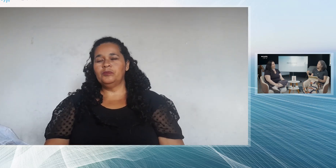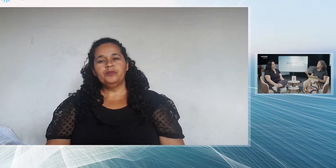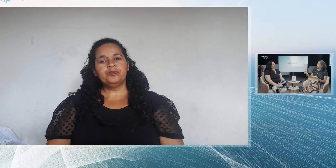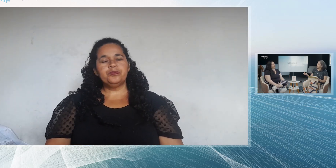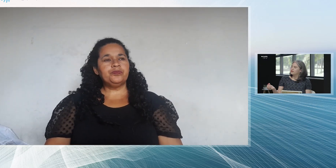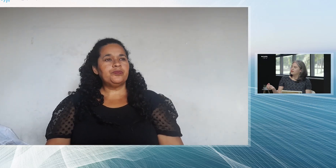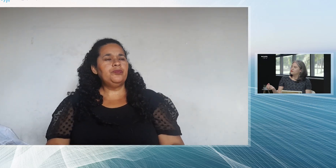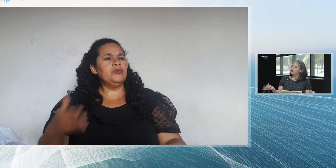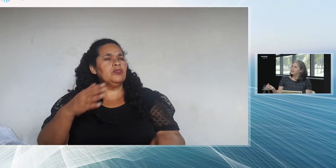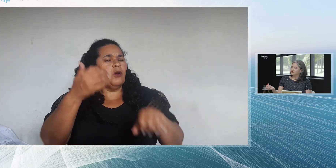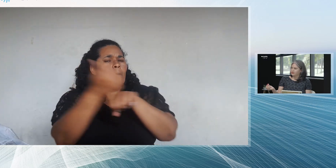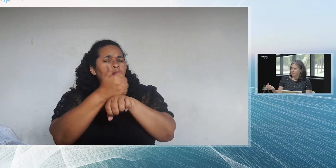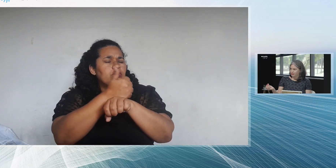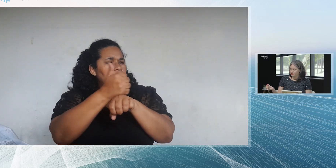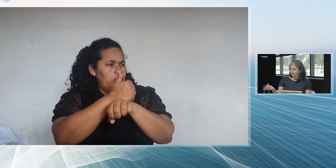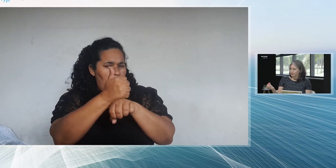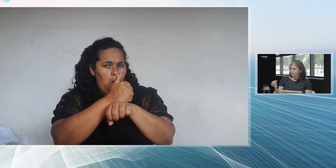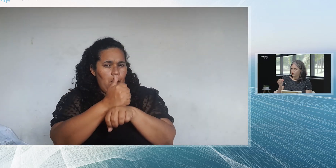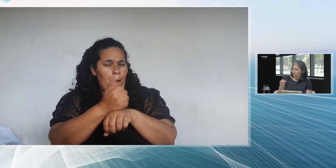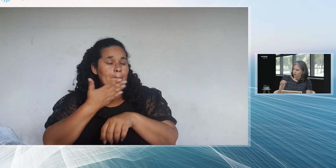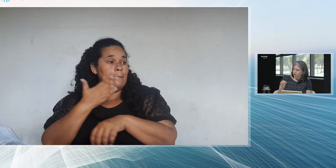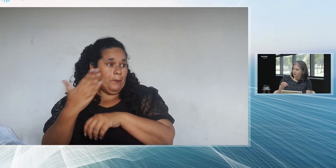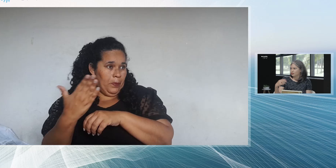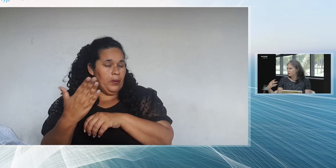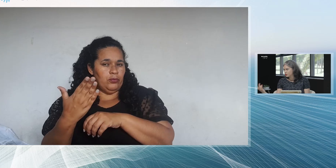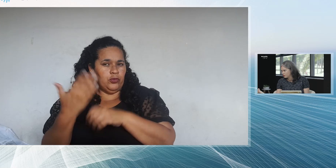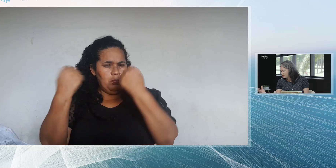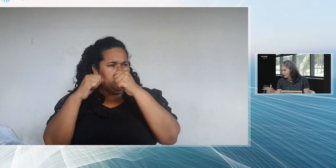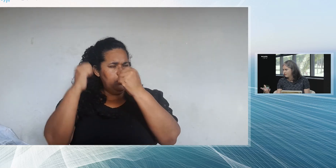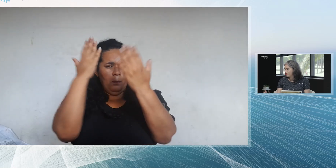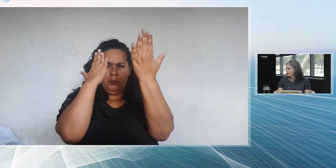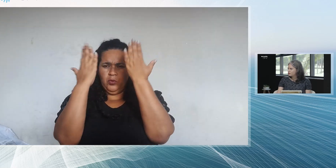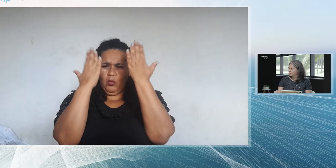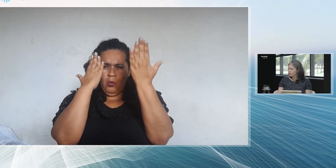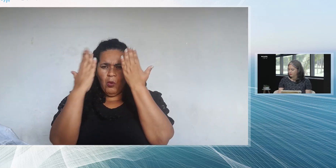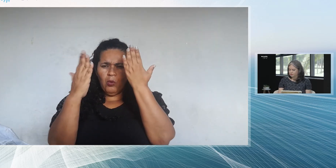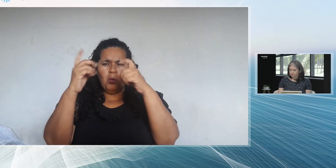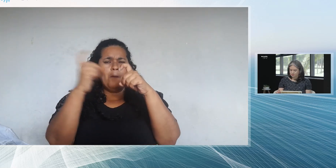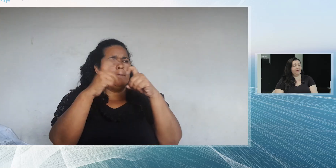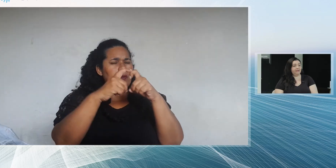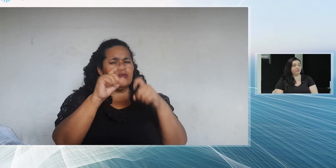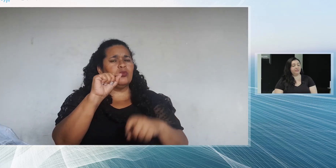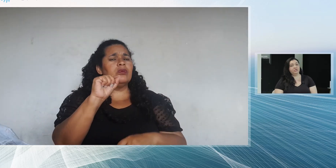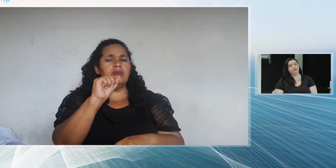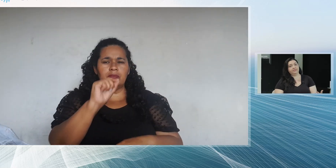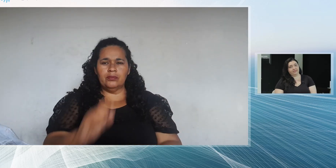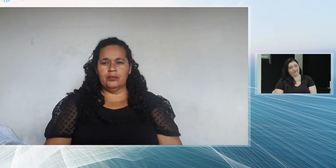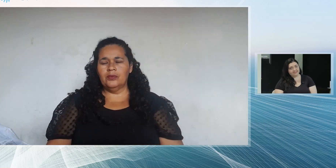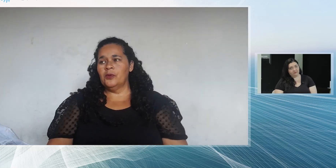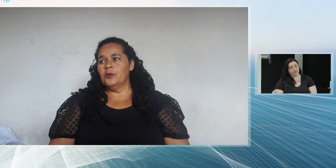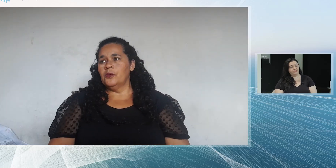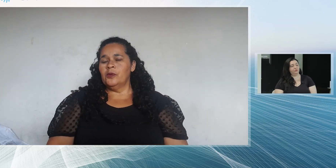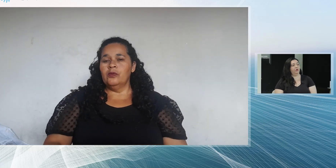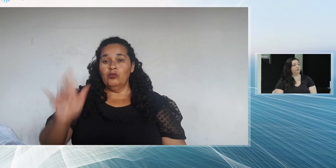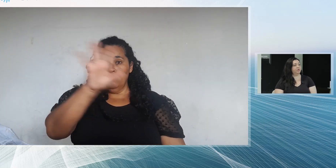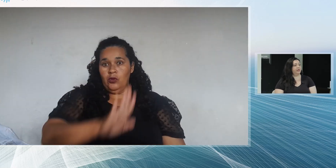qual é o profissional que solicita essa avaliação? Precisa ser o psicólogo? O médico pode solicitar? Enfim, quem que solicita? Então, normalmente, quem solicita a